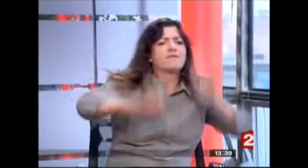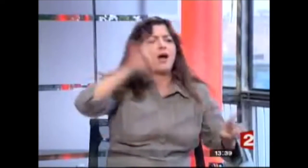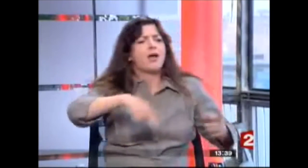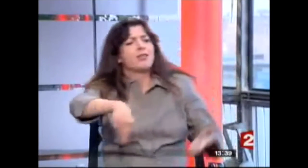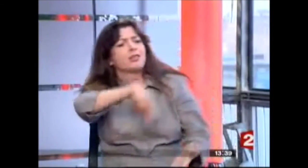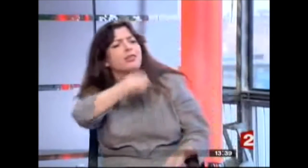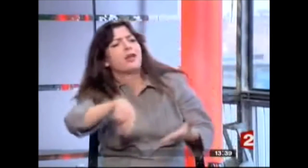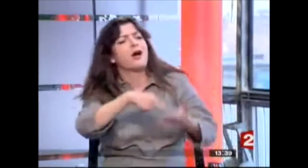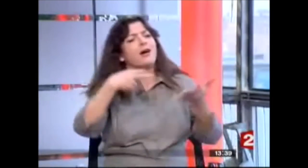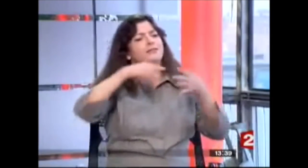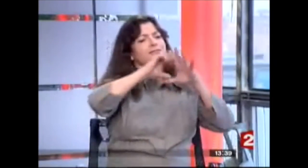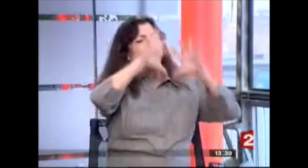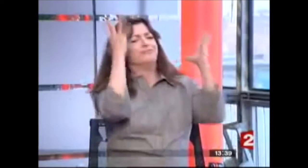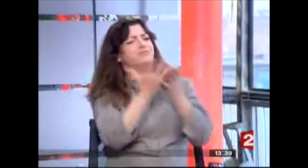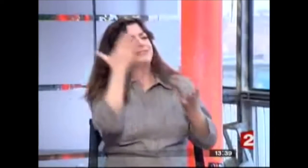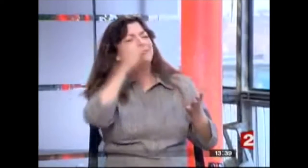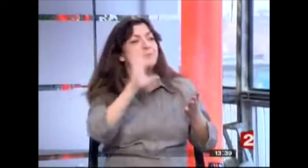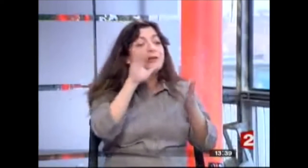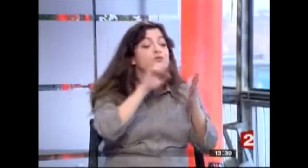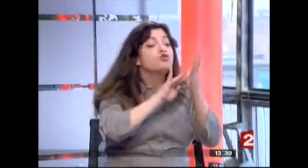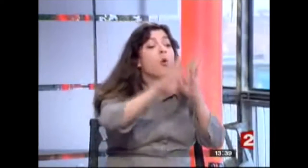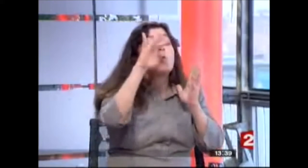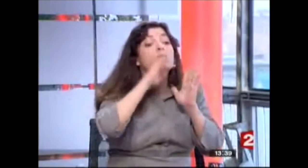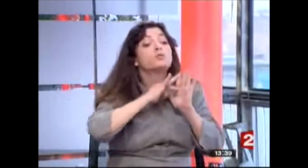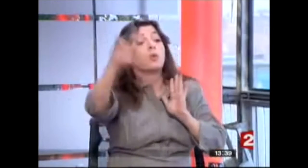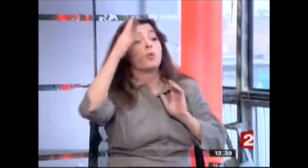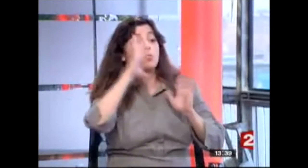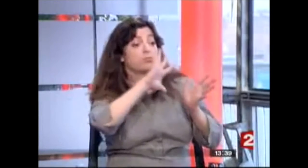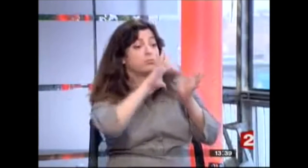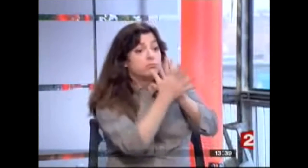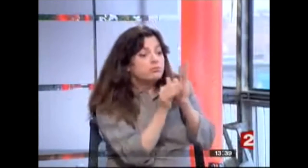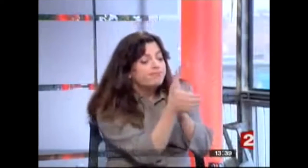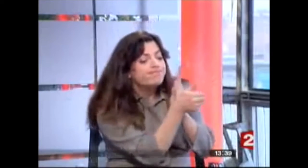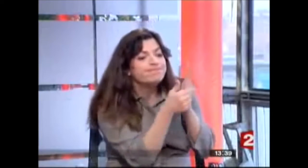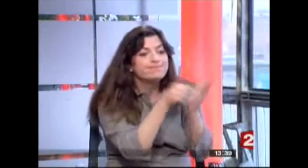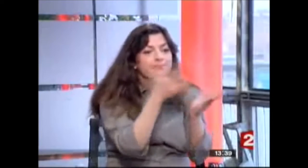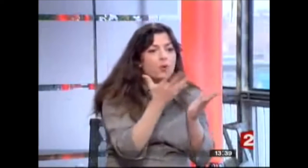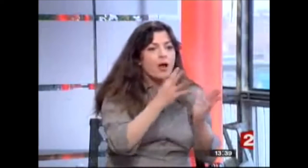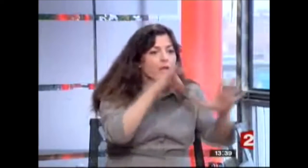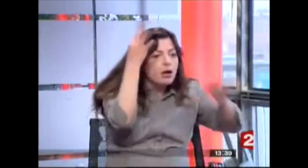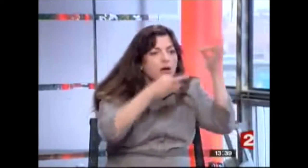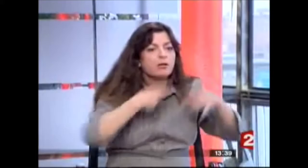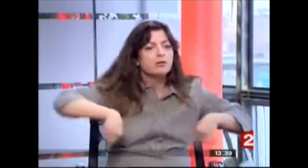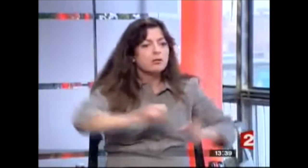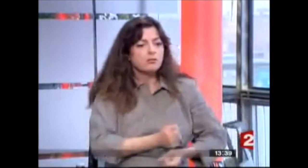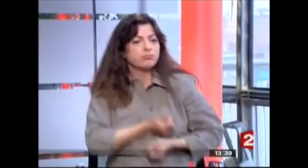la fête, aiment danser, etc. Mais simplement, qu'est-ce que la chanson française pour eux? Qu'est-ce que ça veut dire? Qu'est-ce qu'il y a derrière les